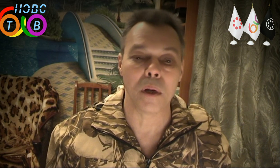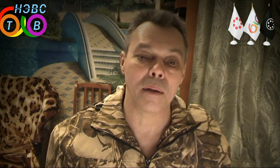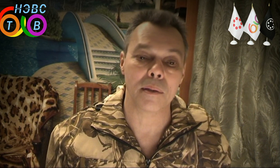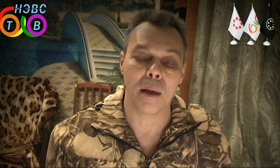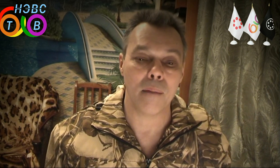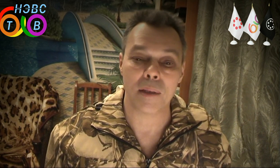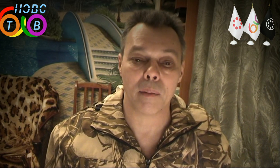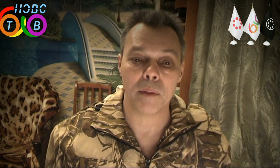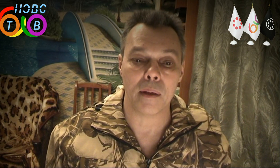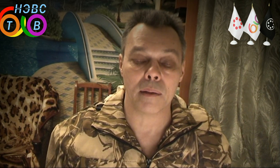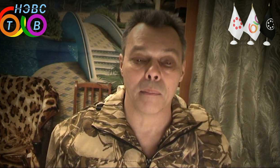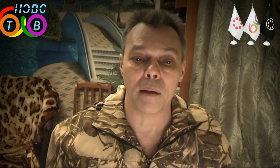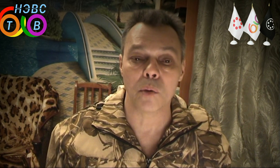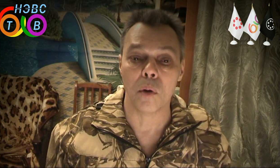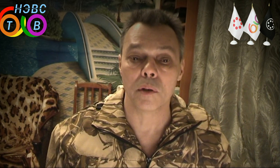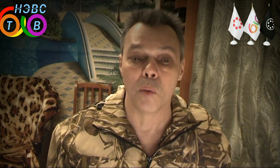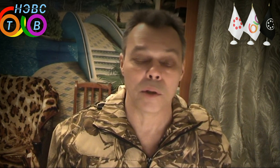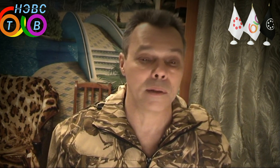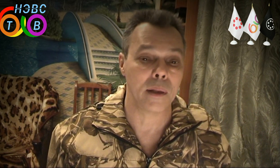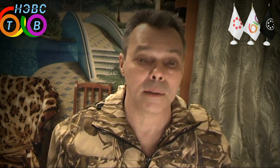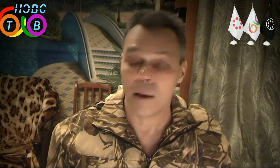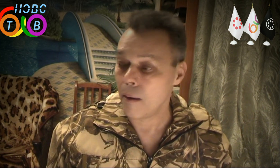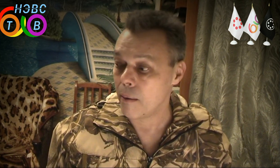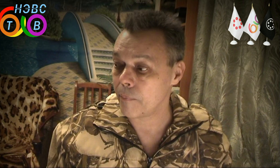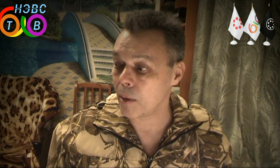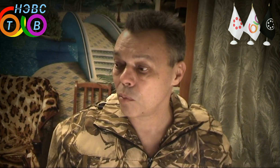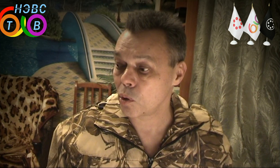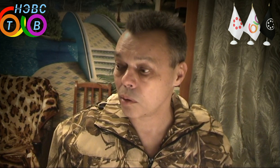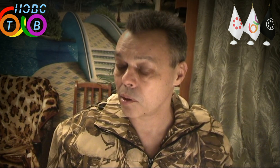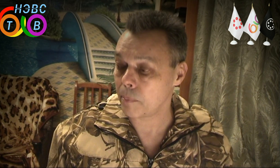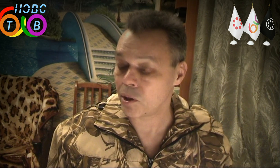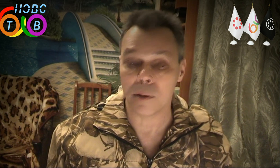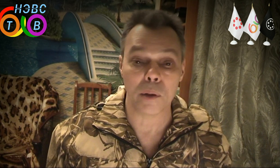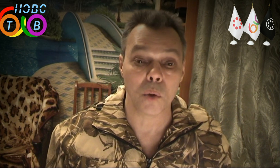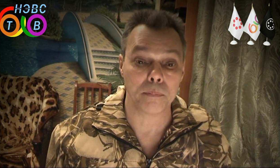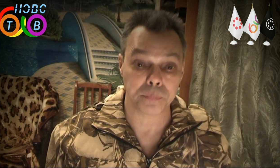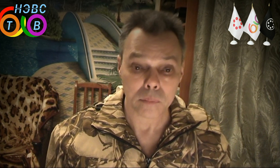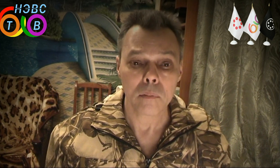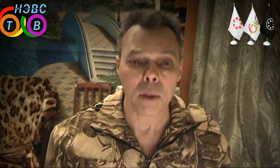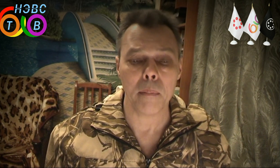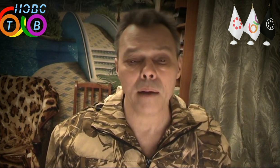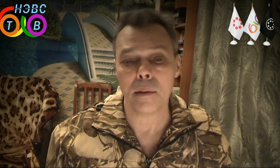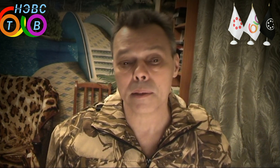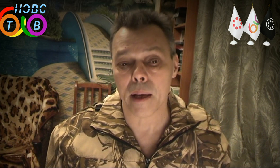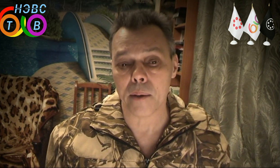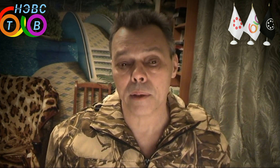как говорится. На самом деле это мало кто сможет сделать. Я думаю, что даже почти никто. Ибо они не знают